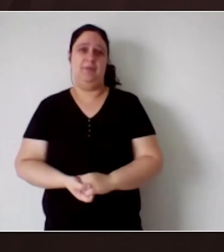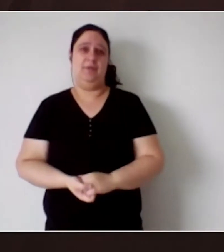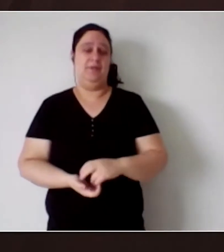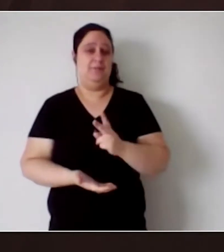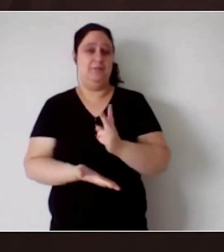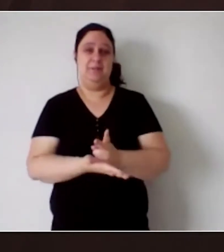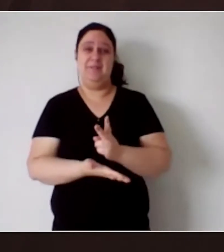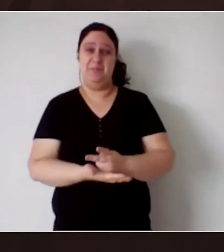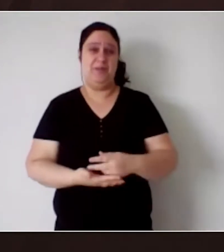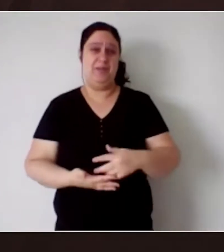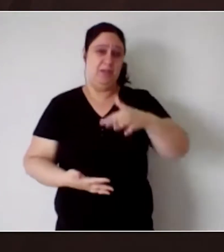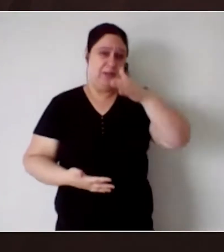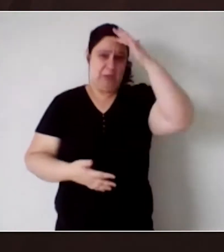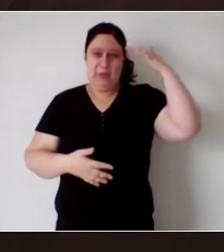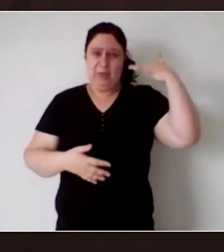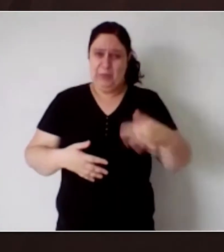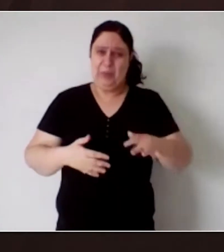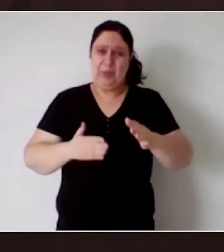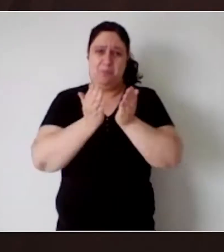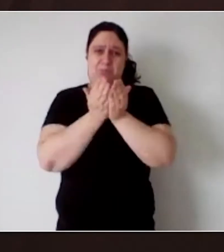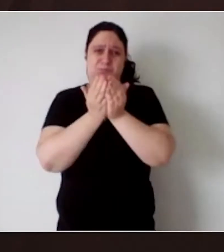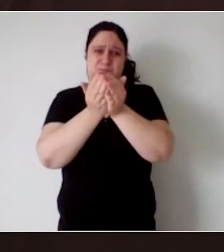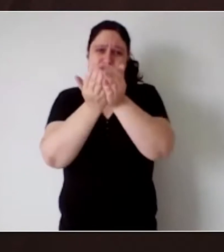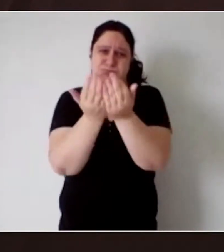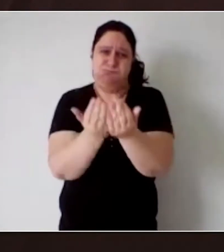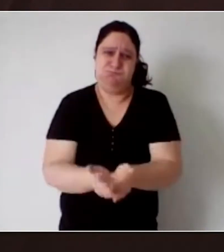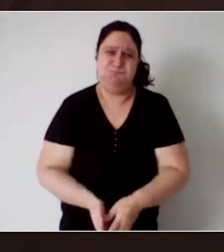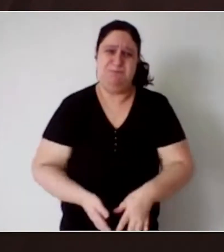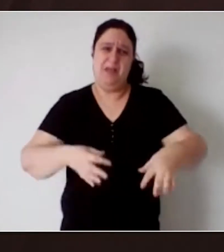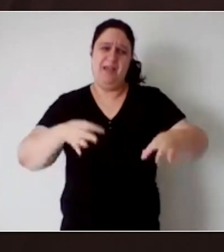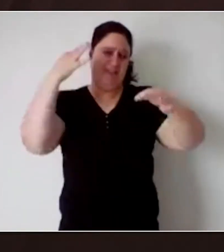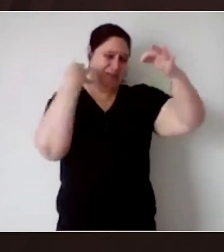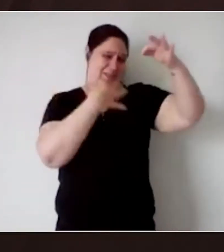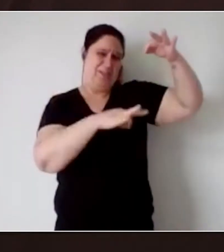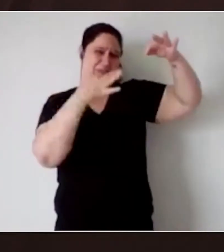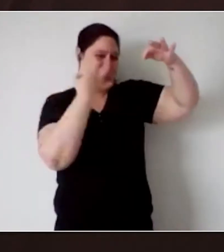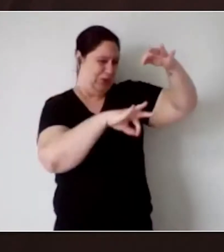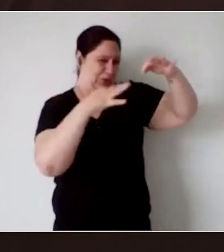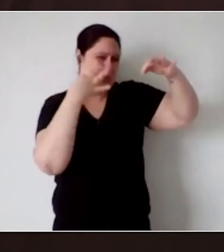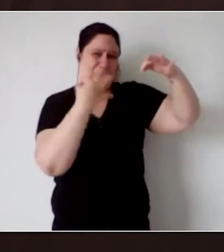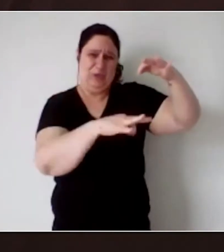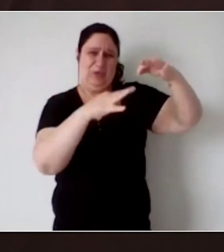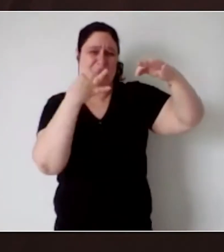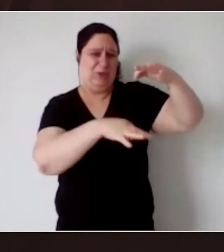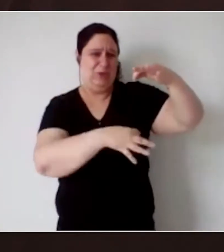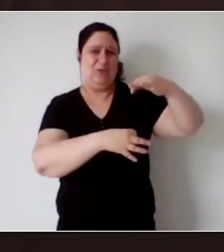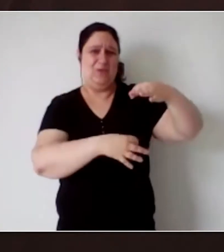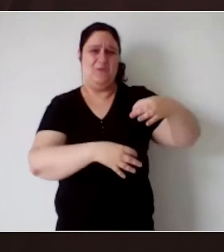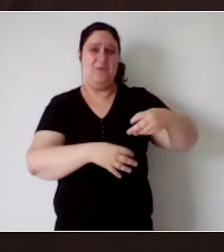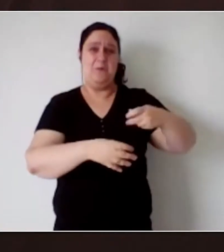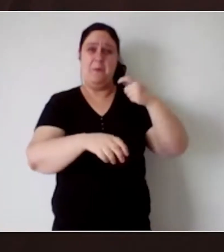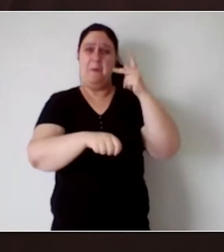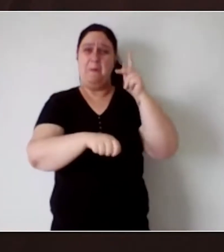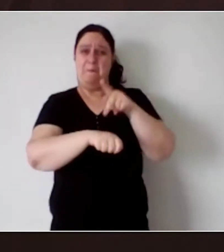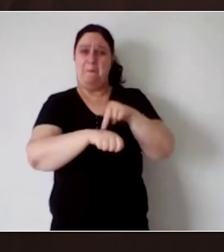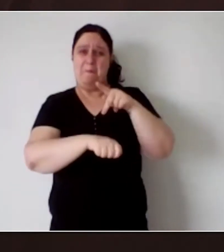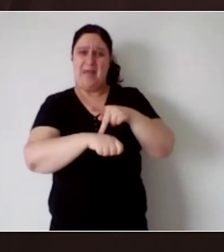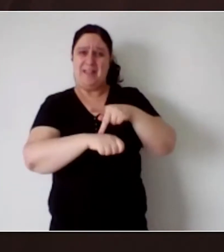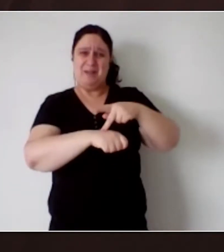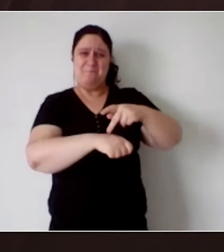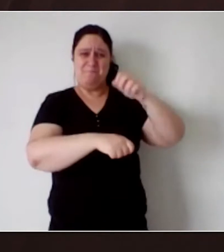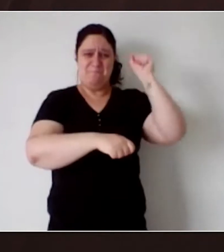poucas e boas, passou por naufrágios, passou por açoites, ele foi apedrejado, tido como morto, né?